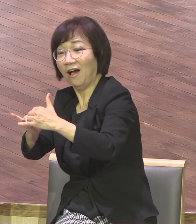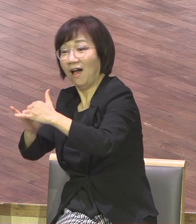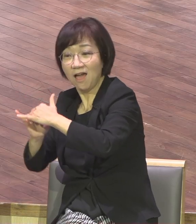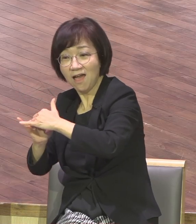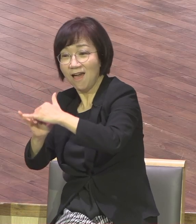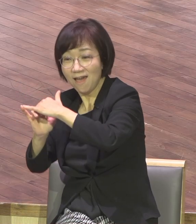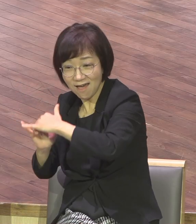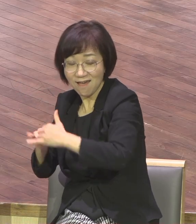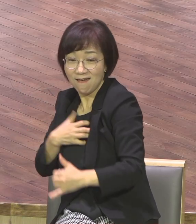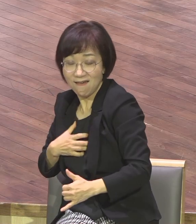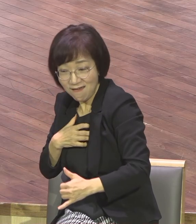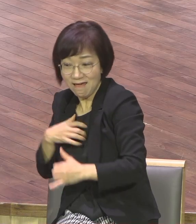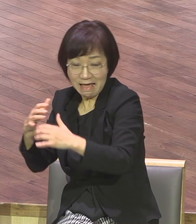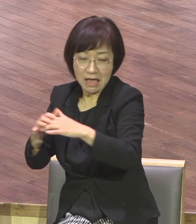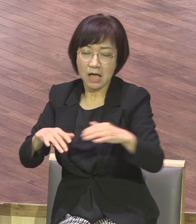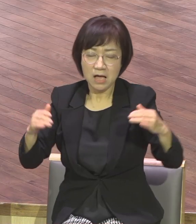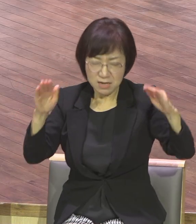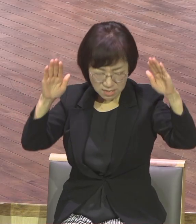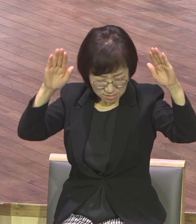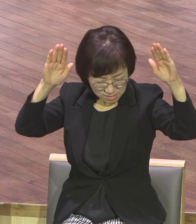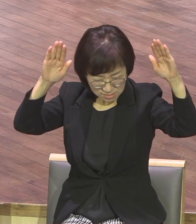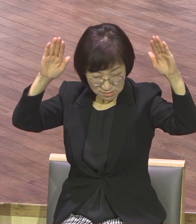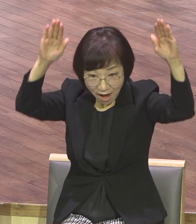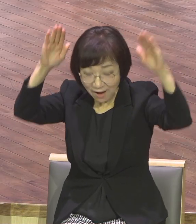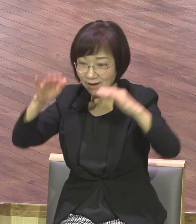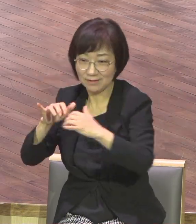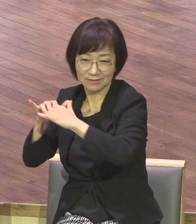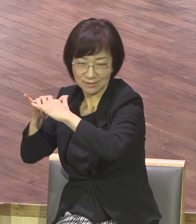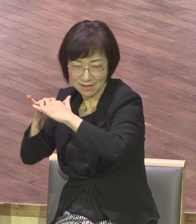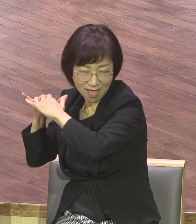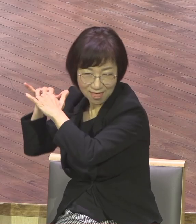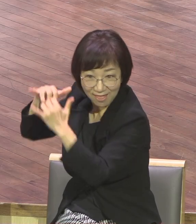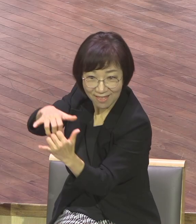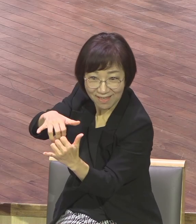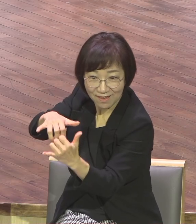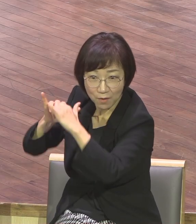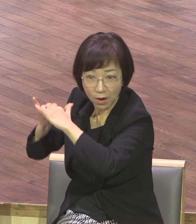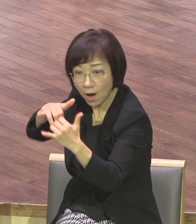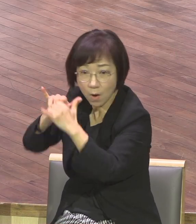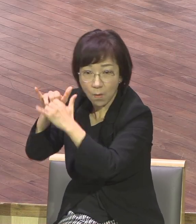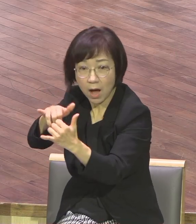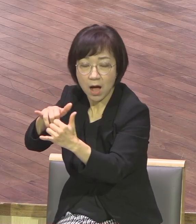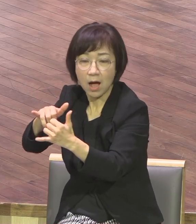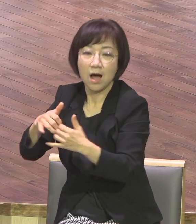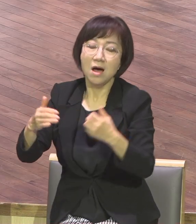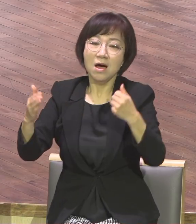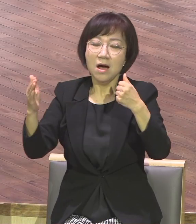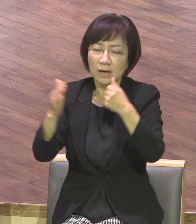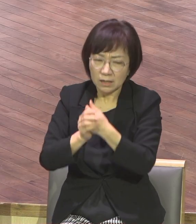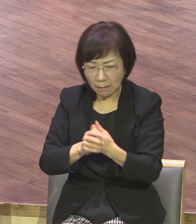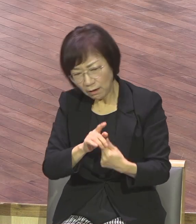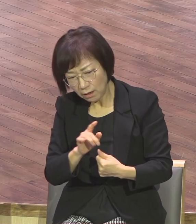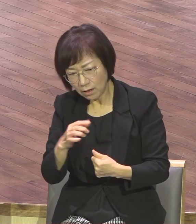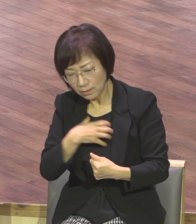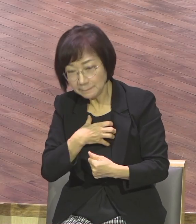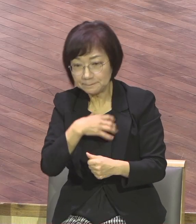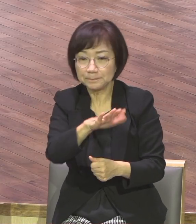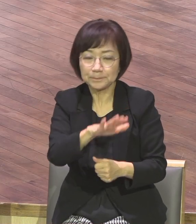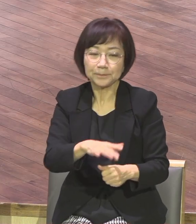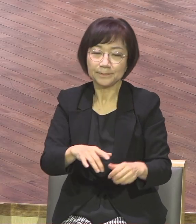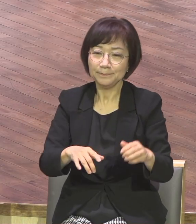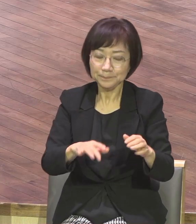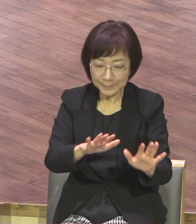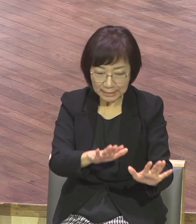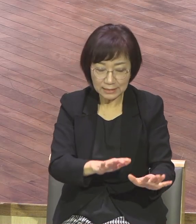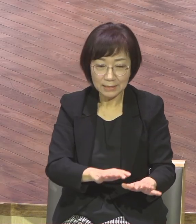쳐. 근데 막 또 올리면 또 이스라엘 군대가 막 이겨. 아말렉 이겨. 이걸 계속 보니까 아론과